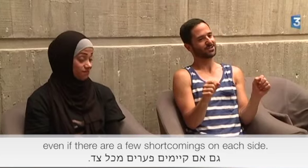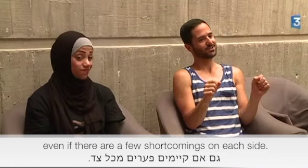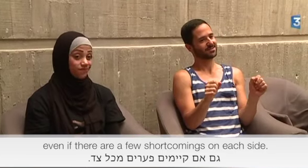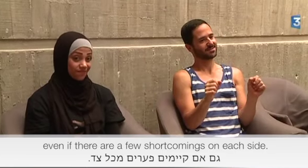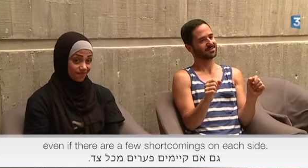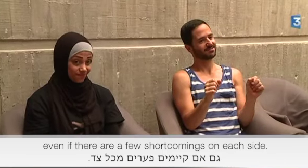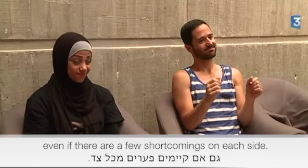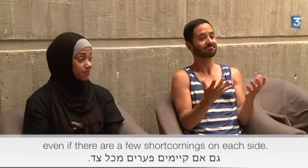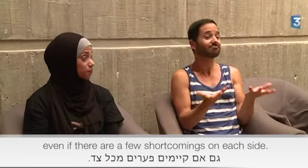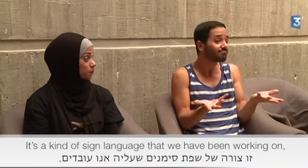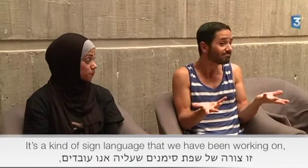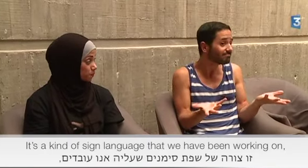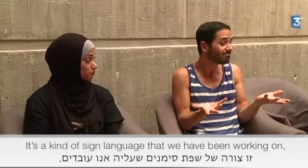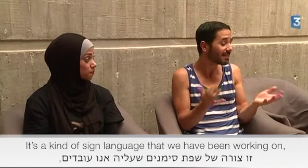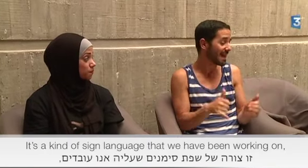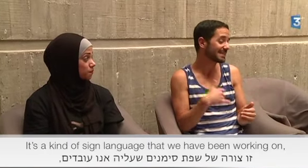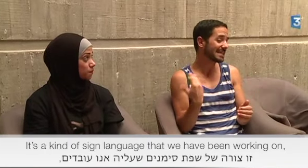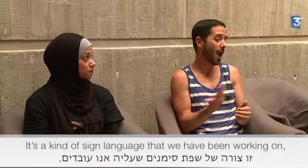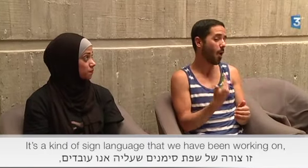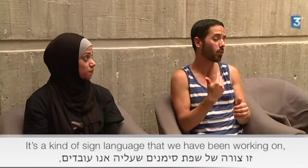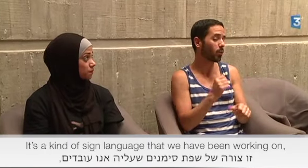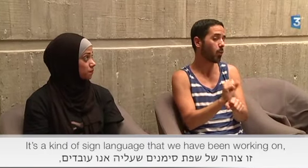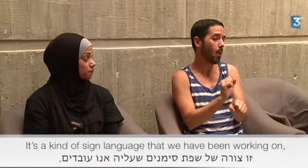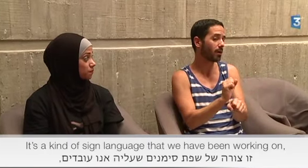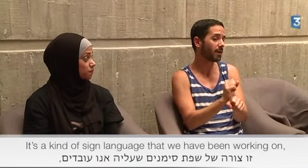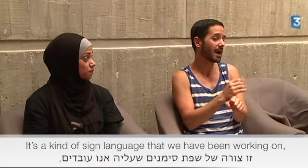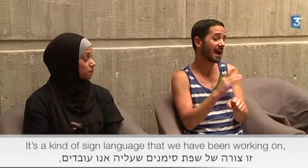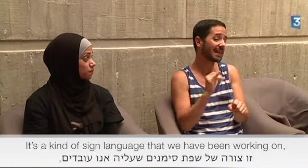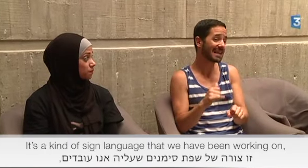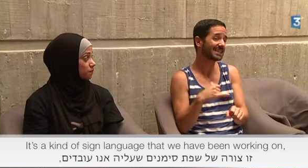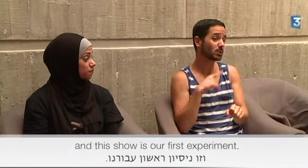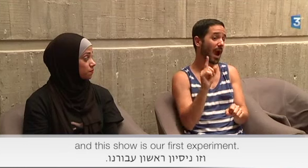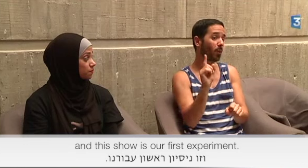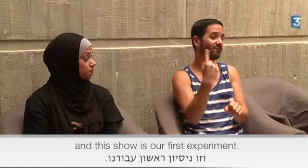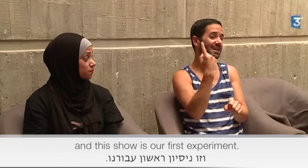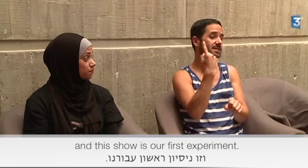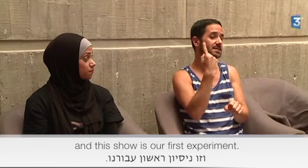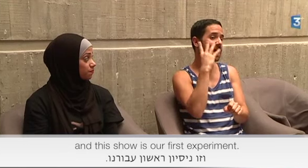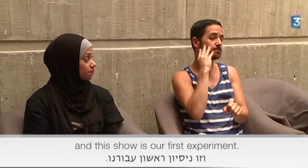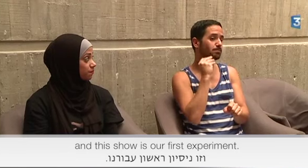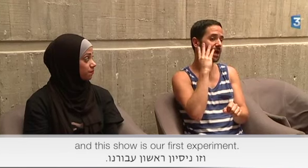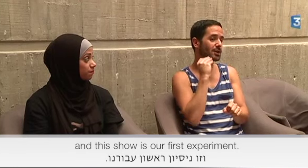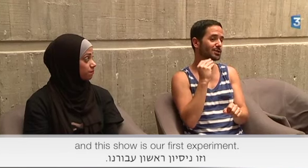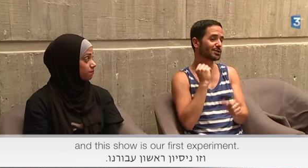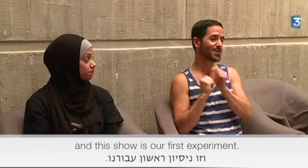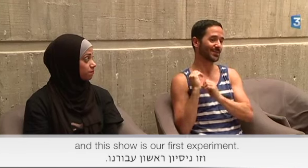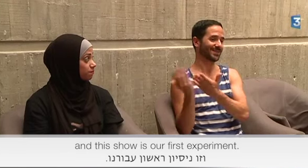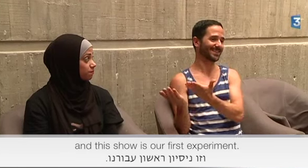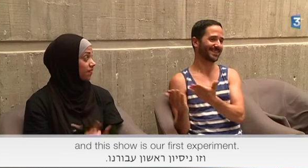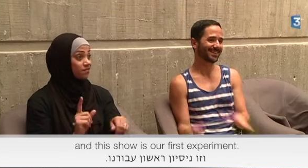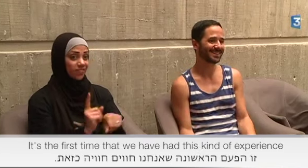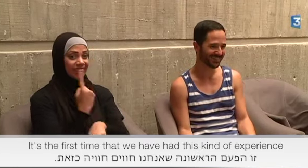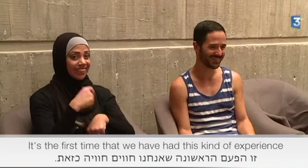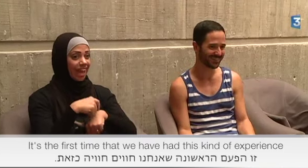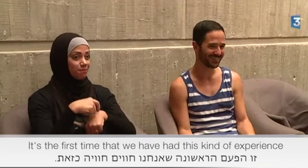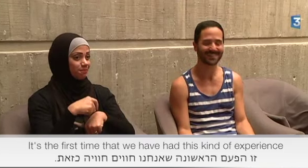forme de la langue des signes sur laquelle on travaille dans ce sens-là. Et c'est une première pour nous, une première expérience. C'est la